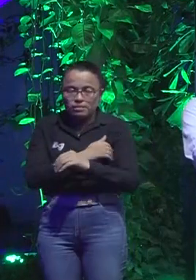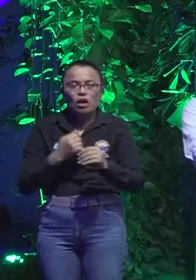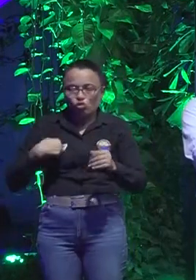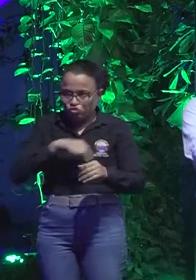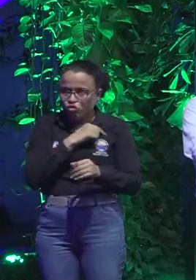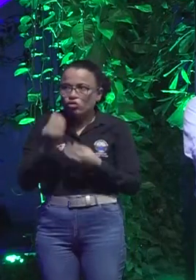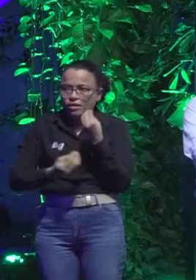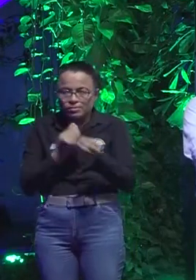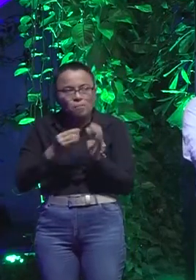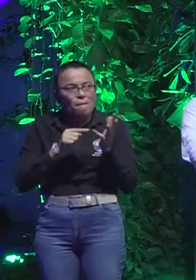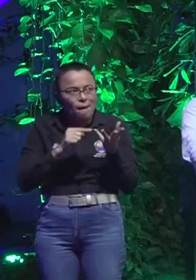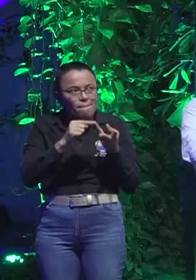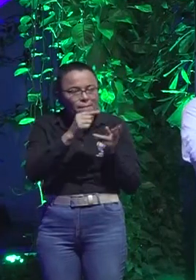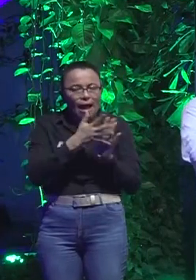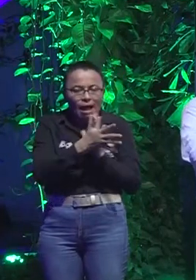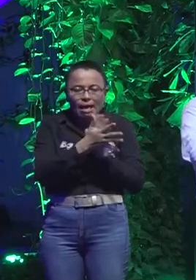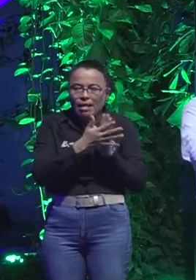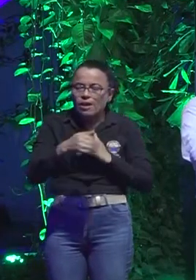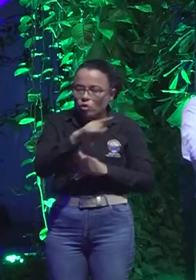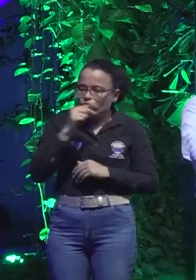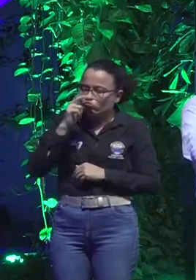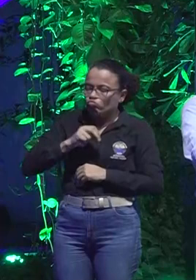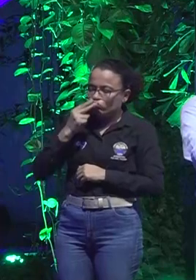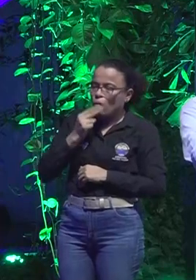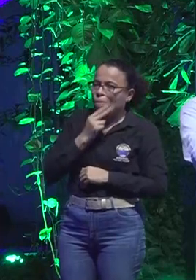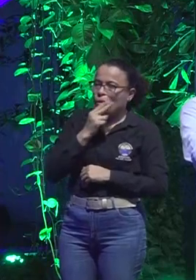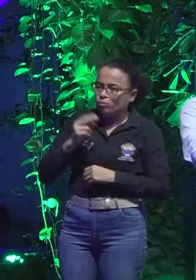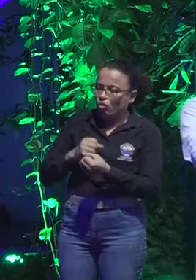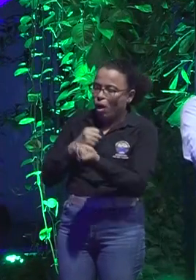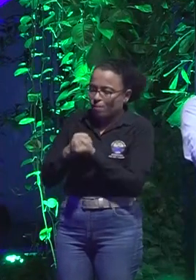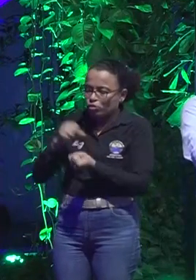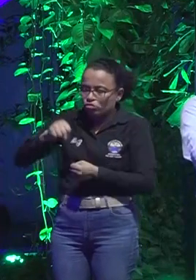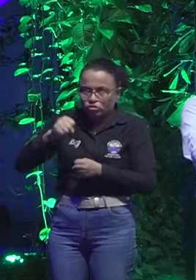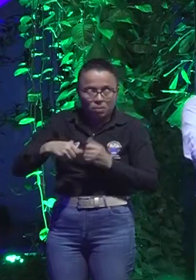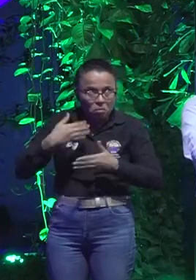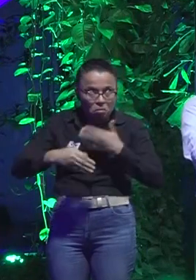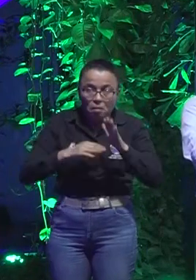del programa, se comprometió y nos ayudó a sacarlo adelante. La universidad